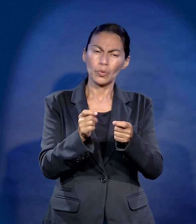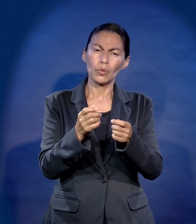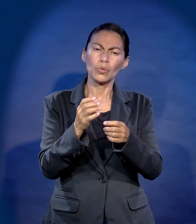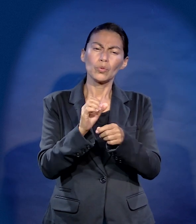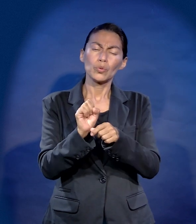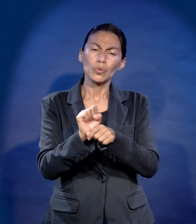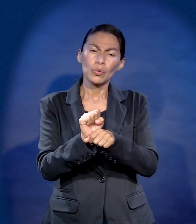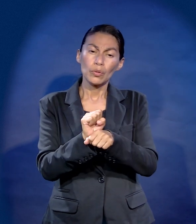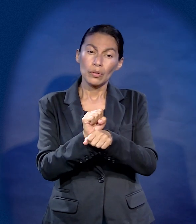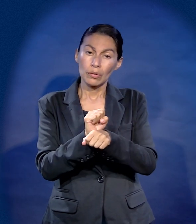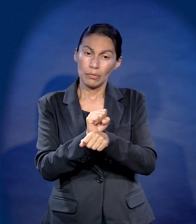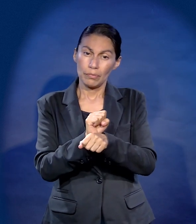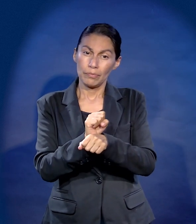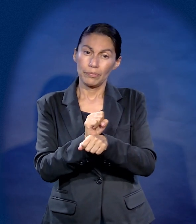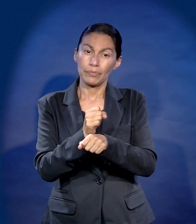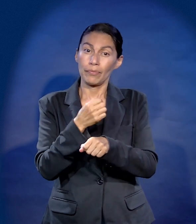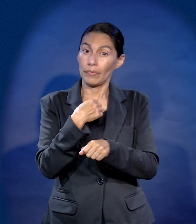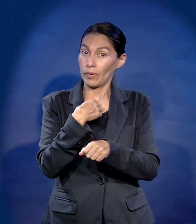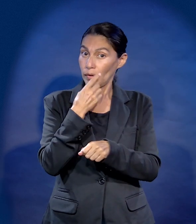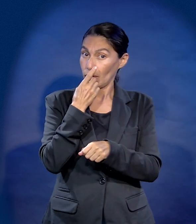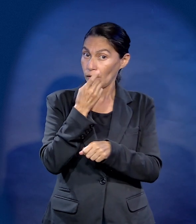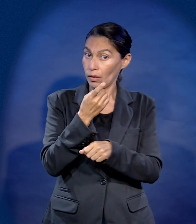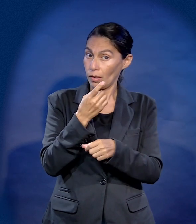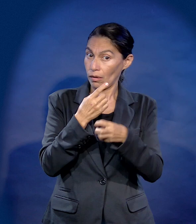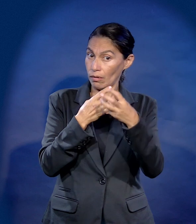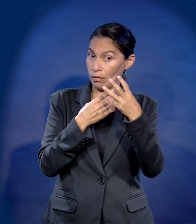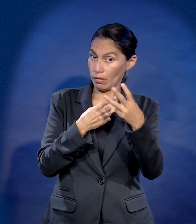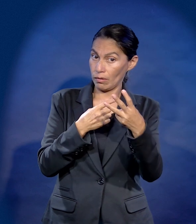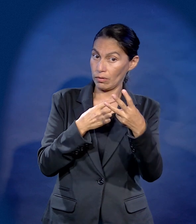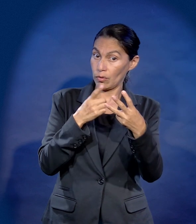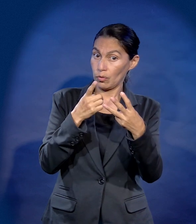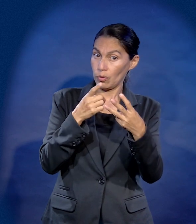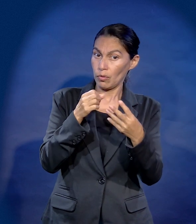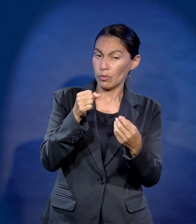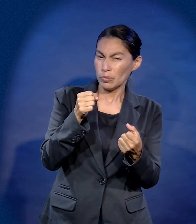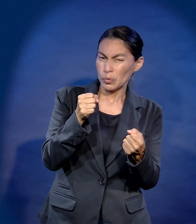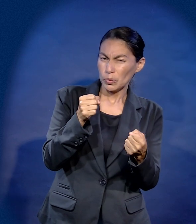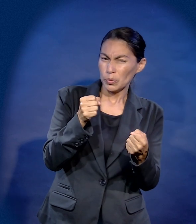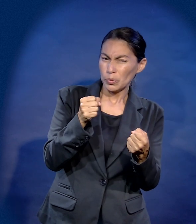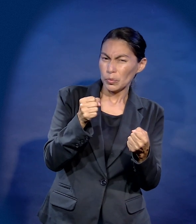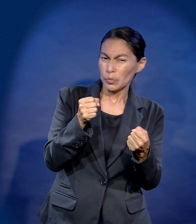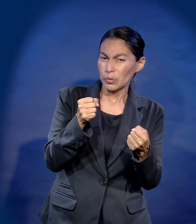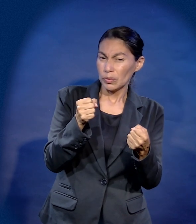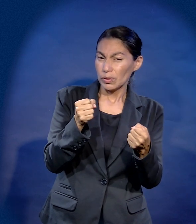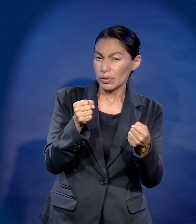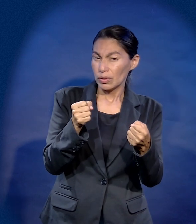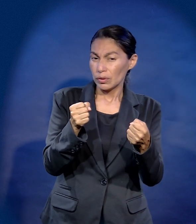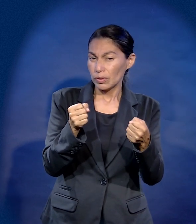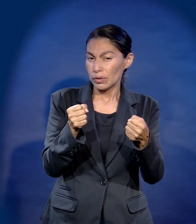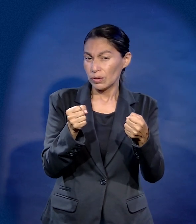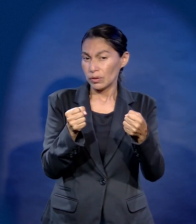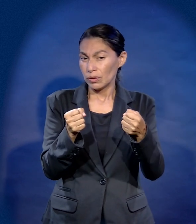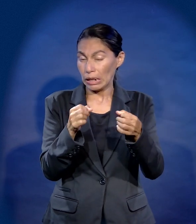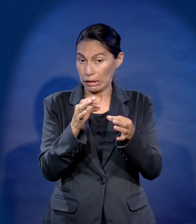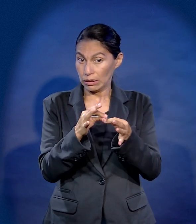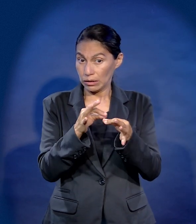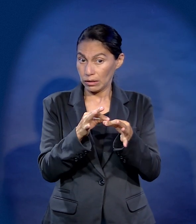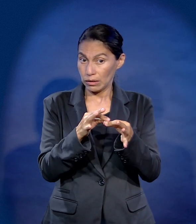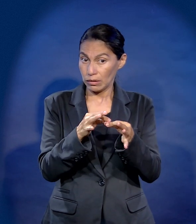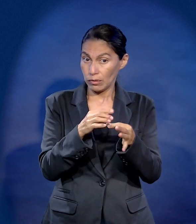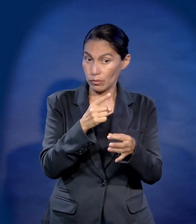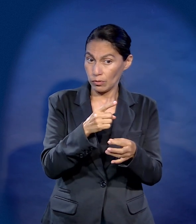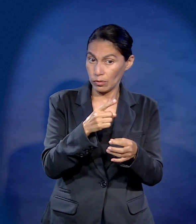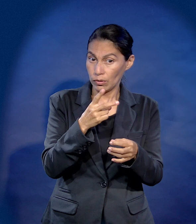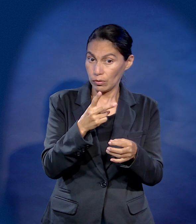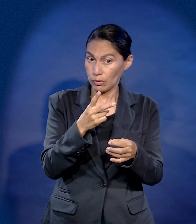hija, toma el control del timón con suavidad. Ahora, cuando yo te diga, cuente tres, tú vas a virar levemente hacia la